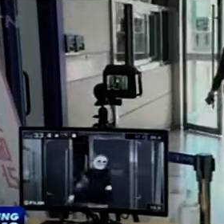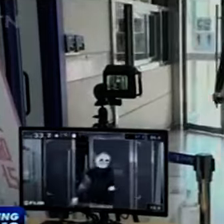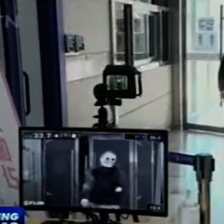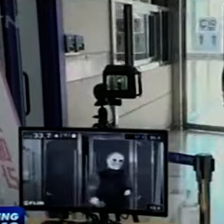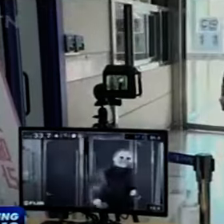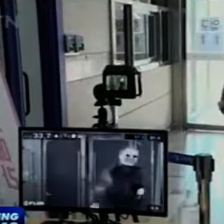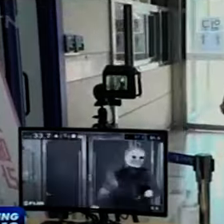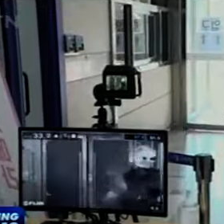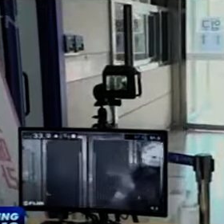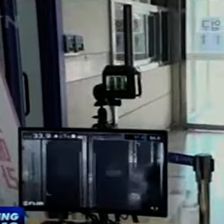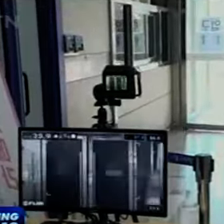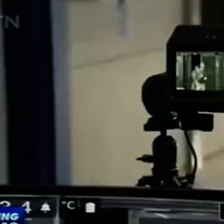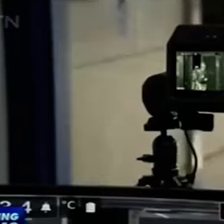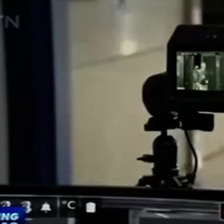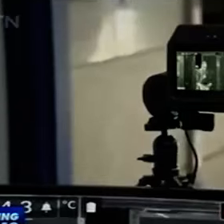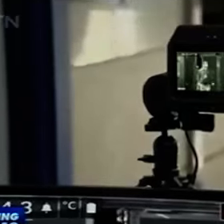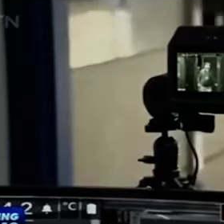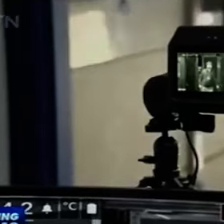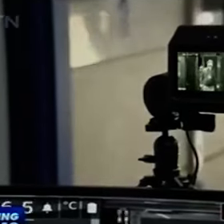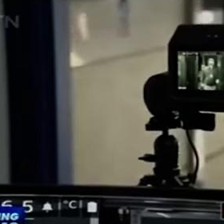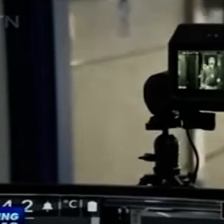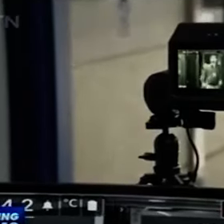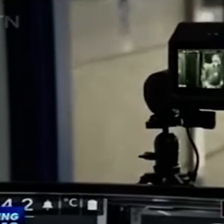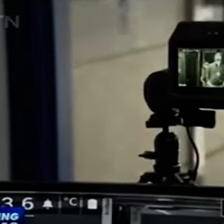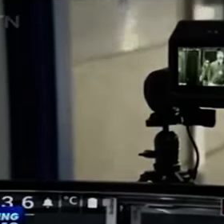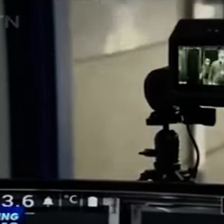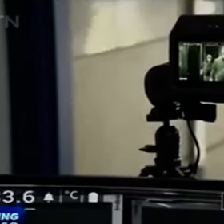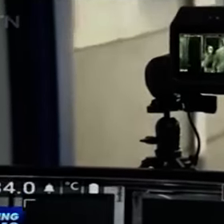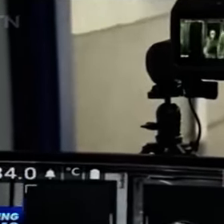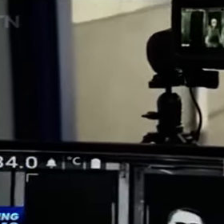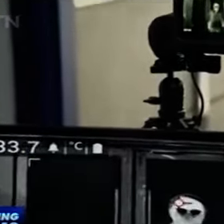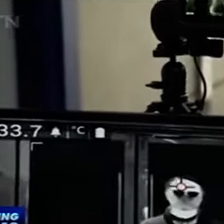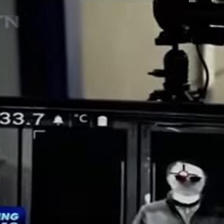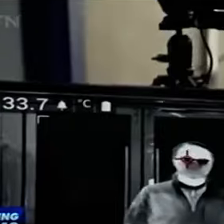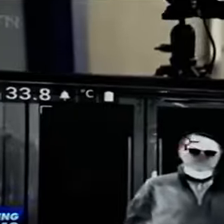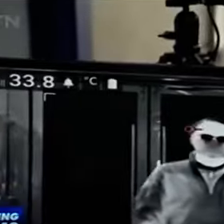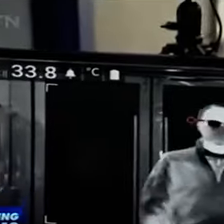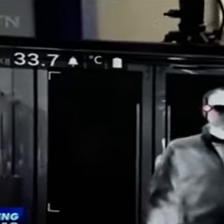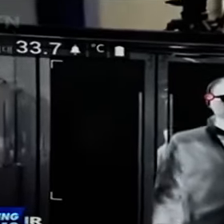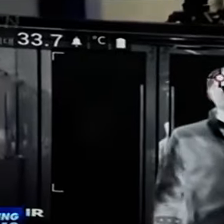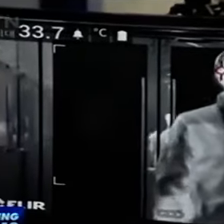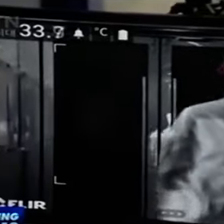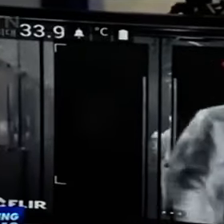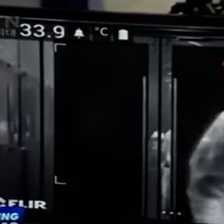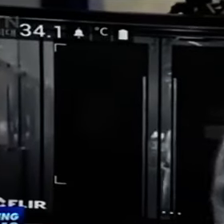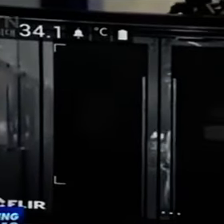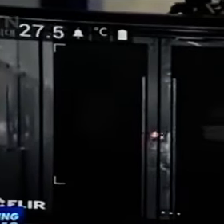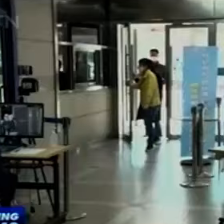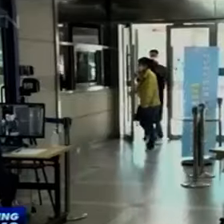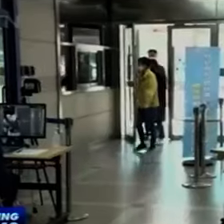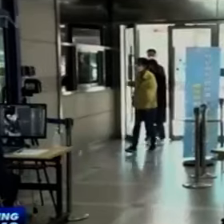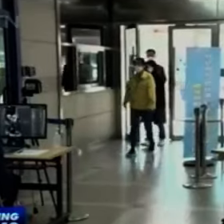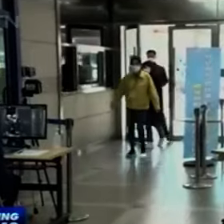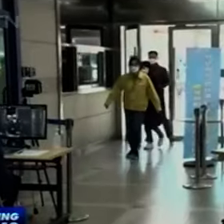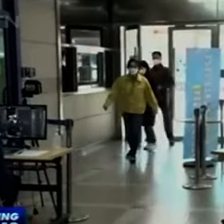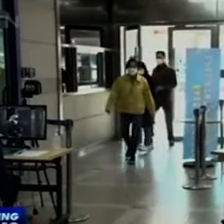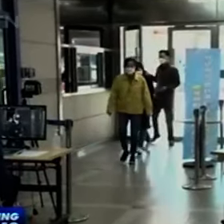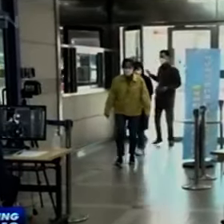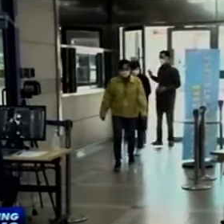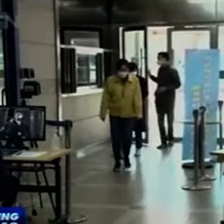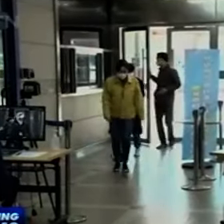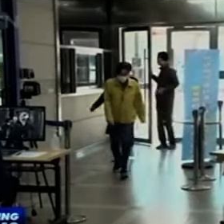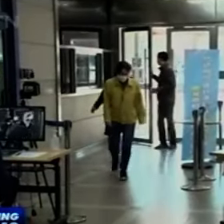lundi minuit, les locales, et c'est vice-président Mike Pence qui annonce ça. Sa ban, il a 26 pays européens et ban membre Schengen